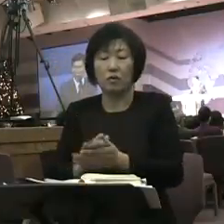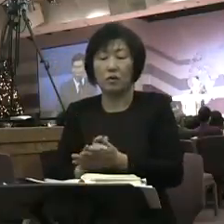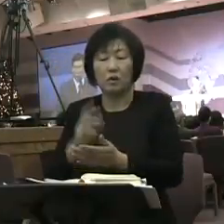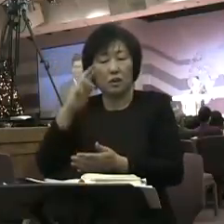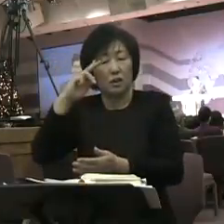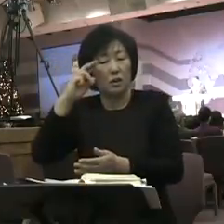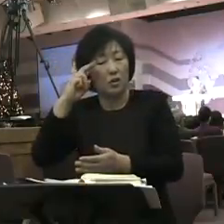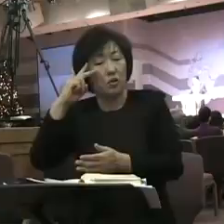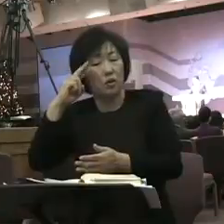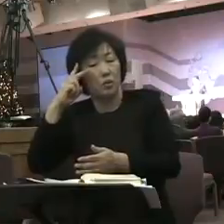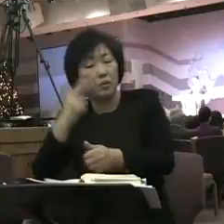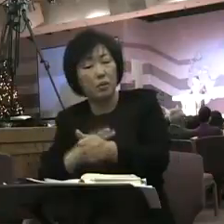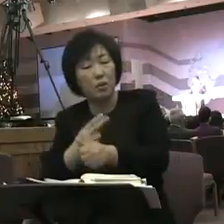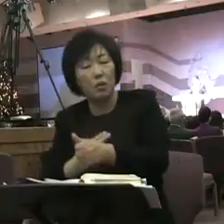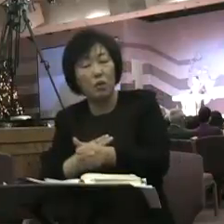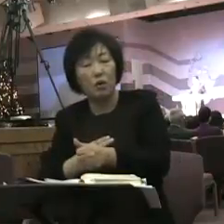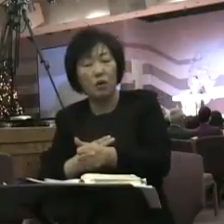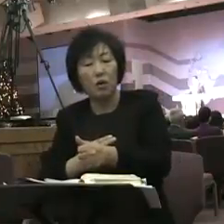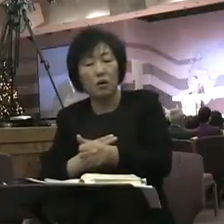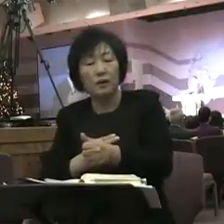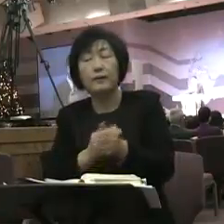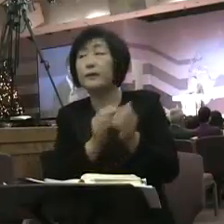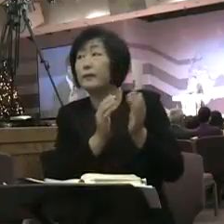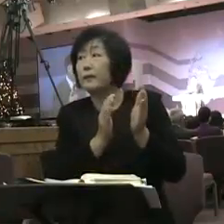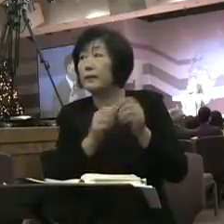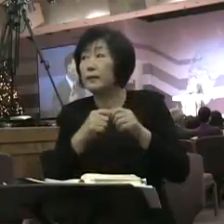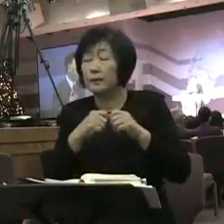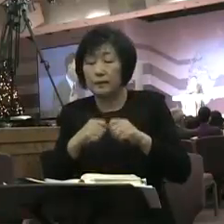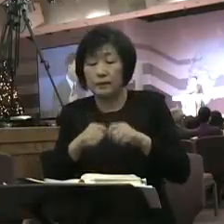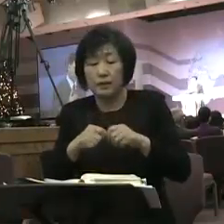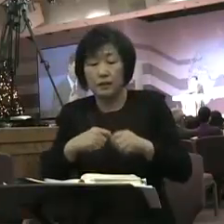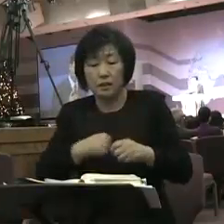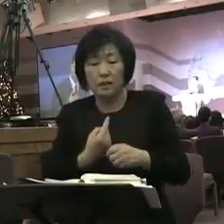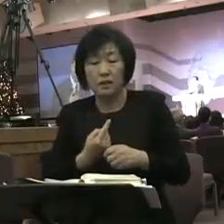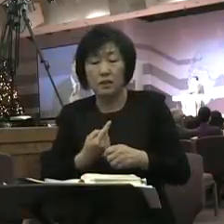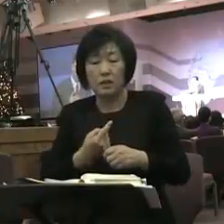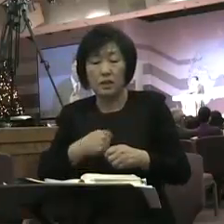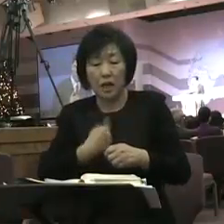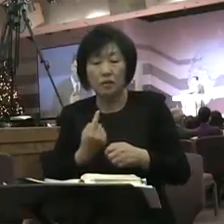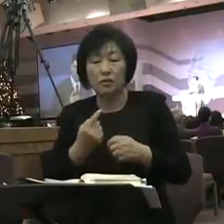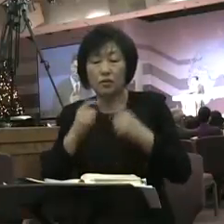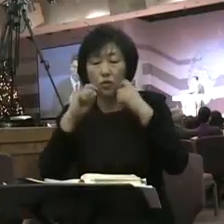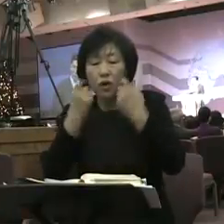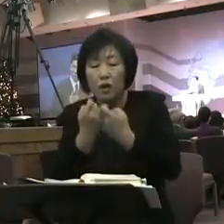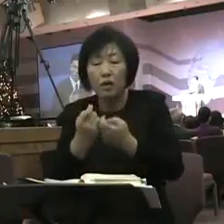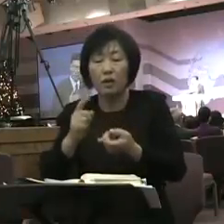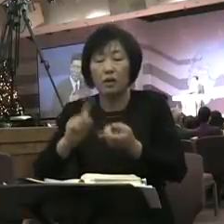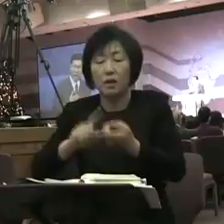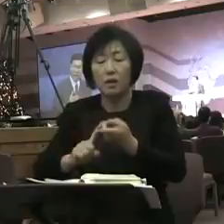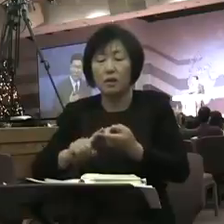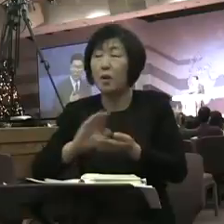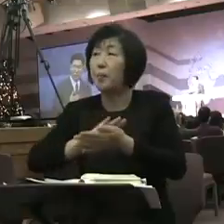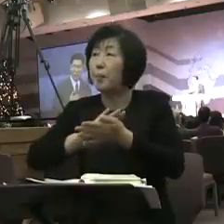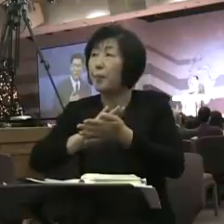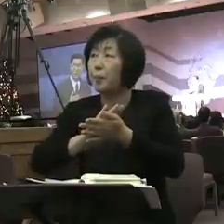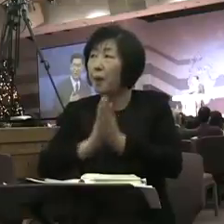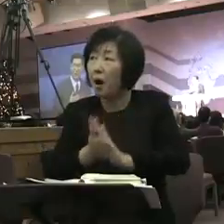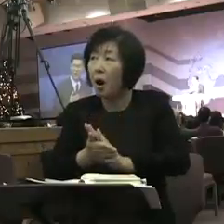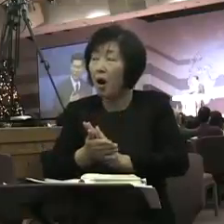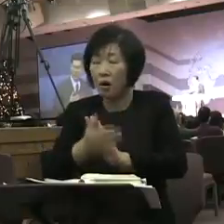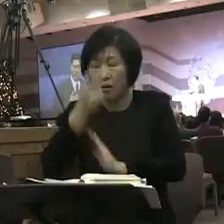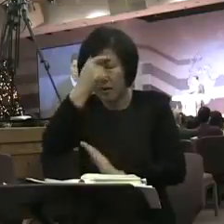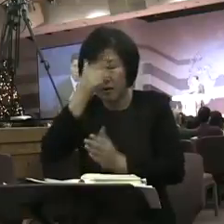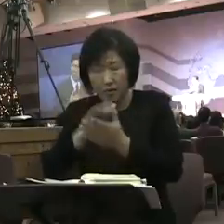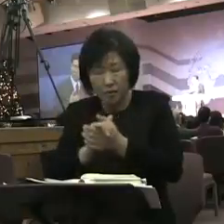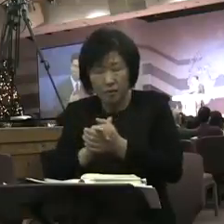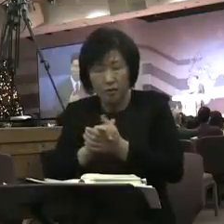사도 바울은요 철저하게 자기 자신의 변화를 위하여 기도했습니다. 내가 하기 원하는 그것을 내가